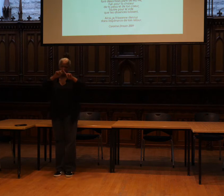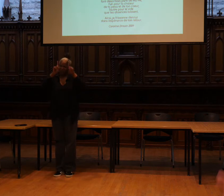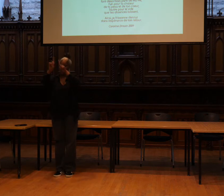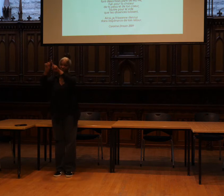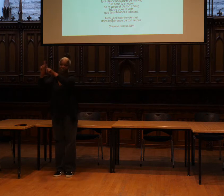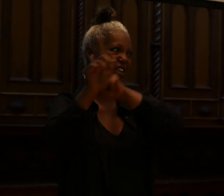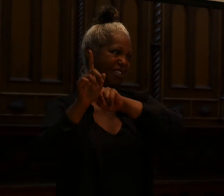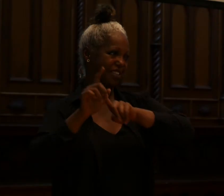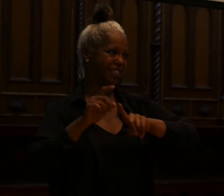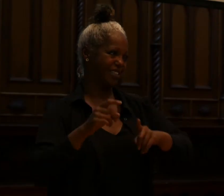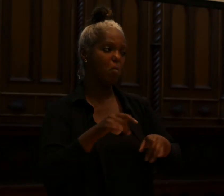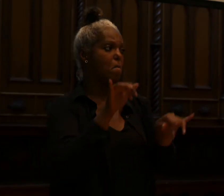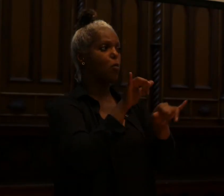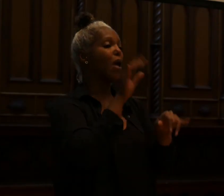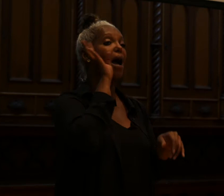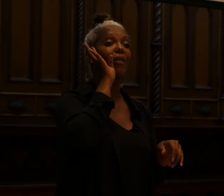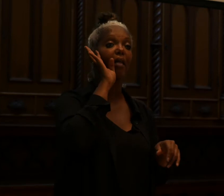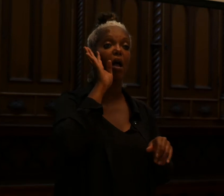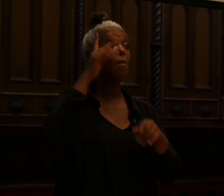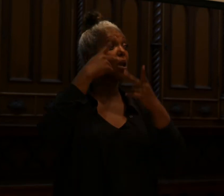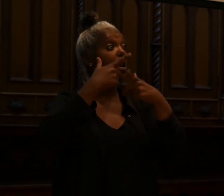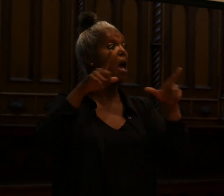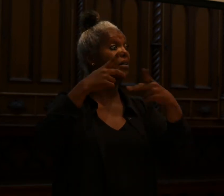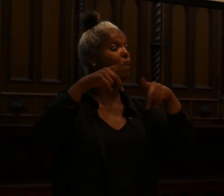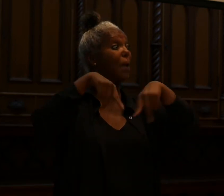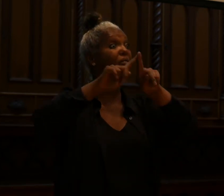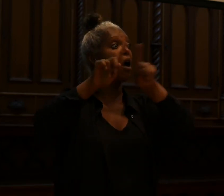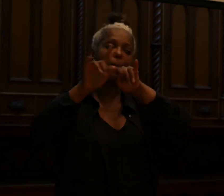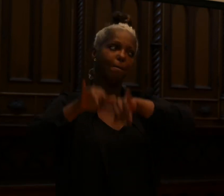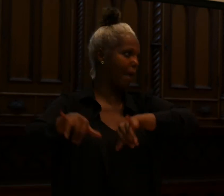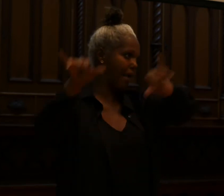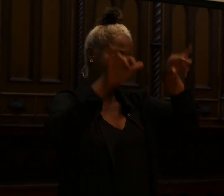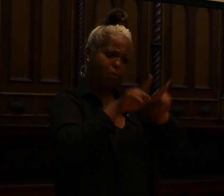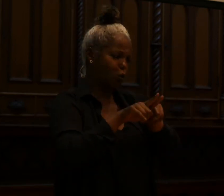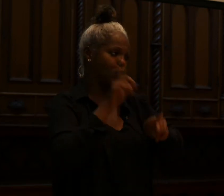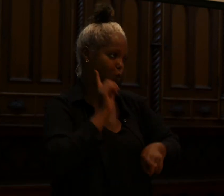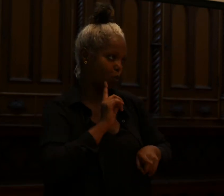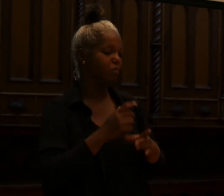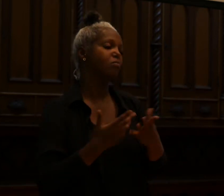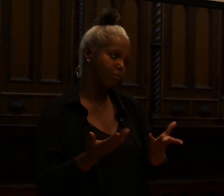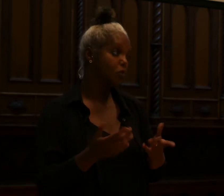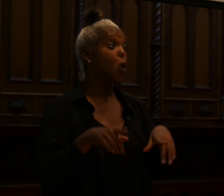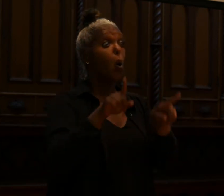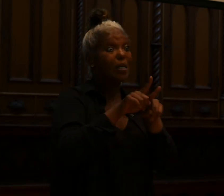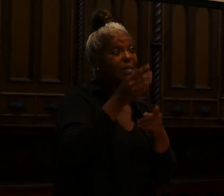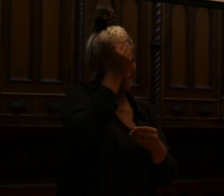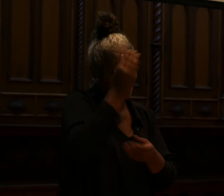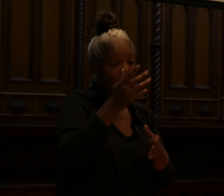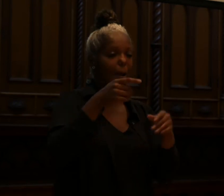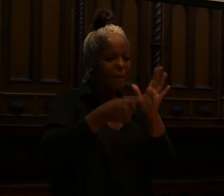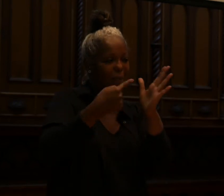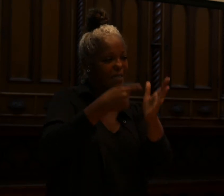vont croire, là, sont portées à croire que la langue elle est universelle, mais non. Donc, dans chaque pays a sa langue.